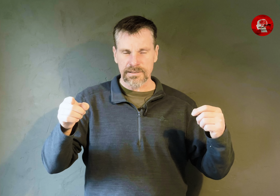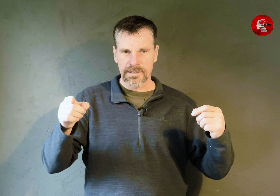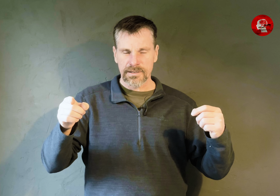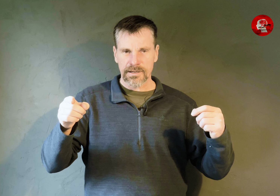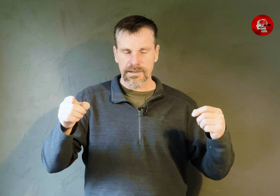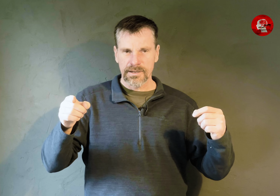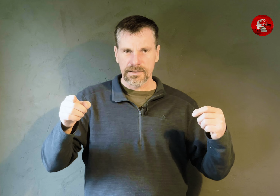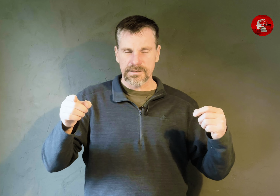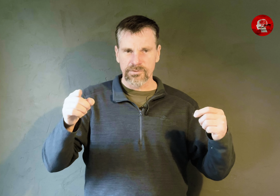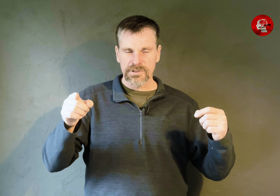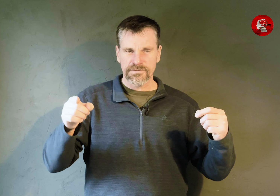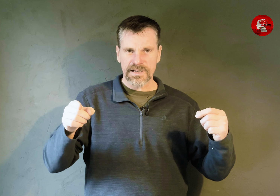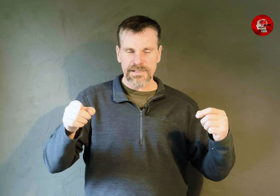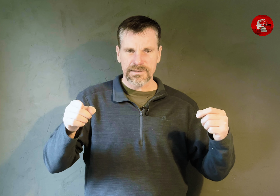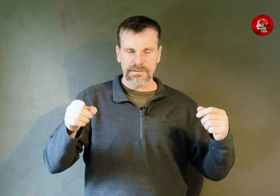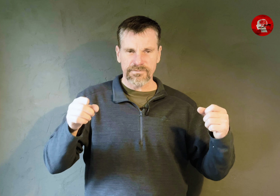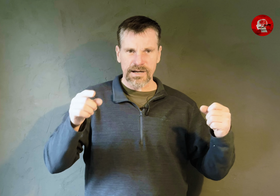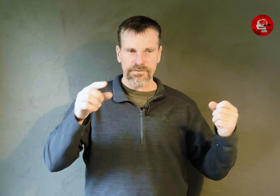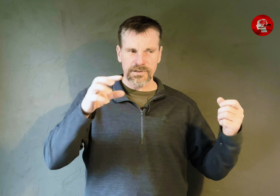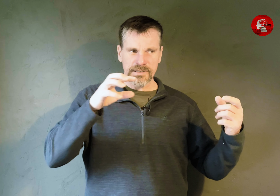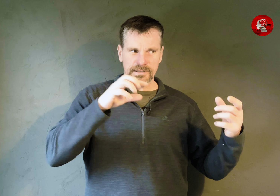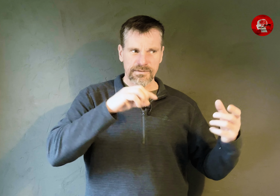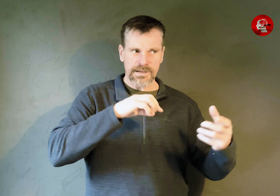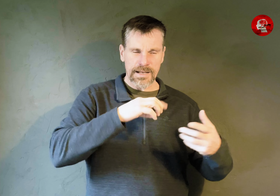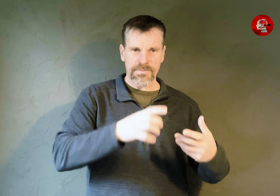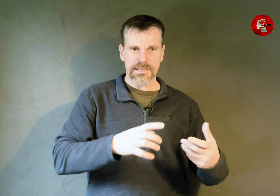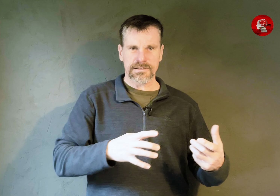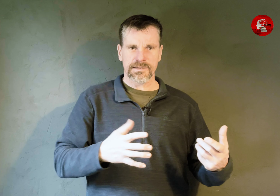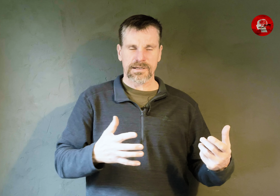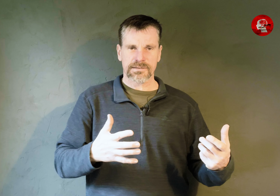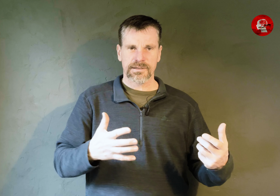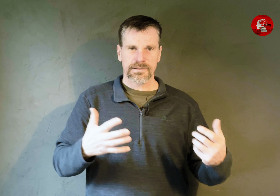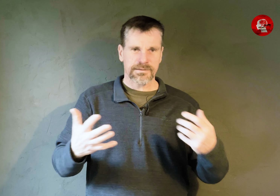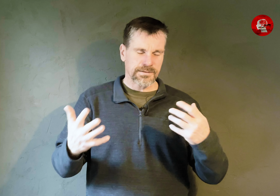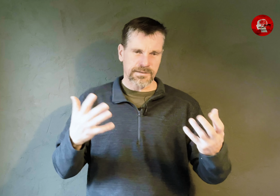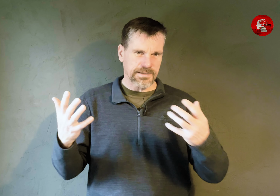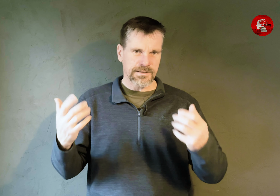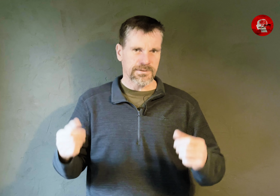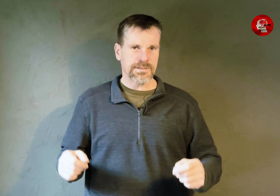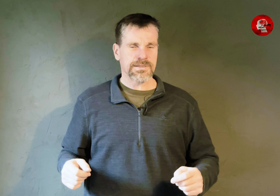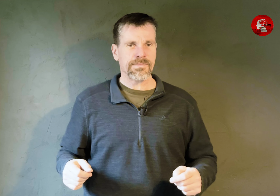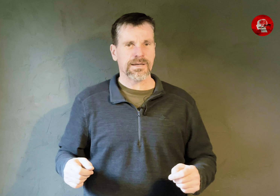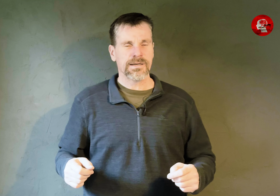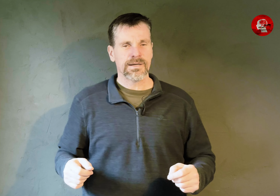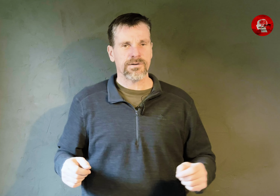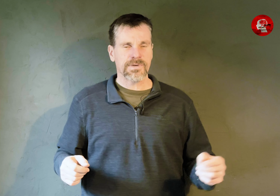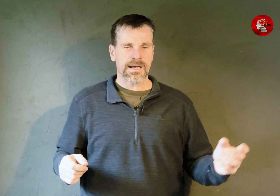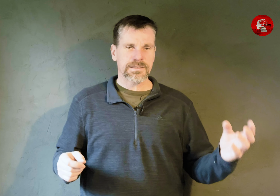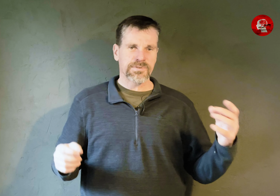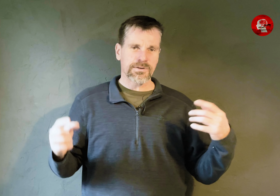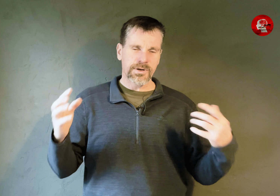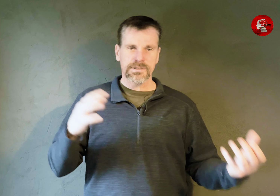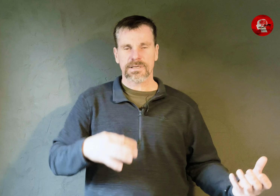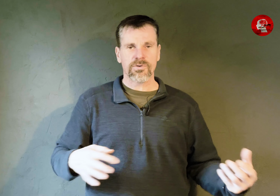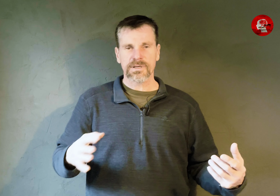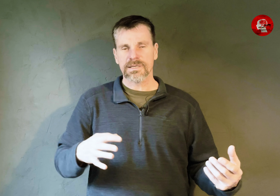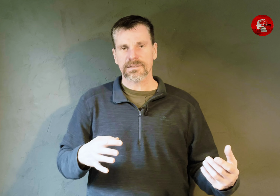ja die rund gefeilte war für die halbmeißel gedacht das sind die zusammenhänge und man hat es bis heute nicht korrigiert